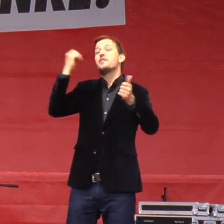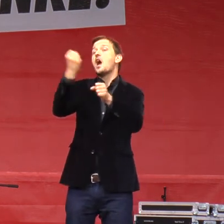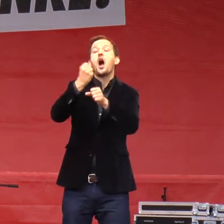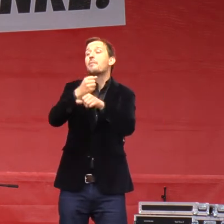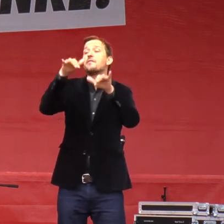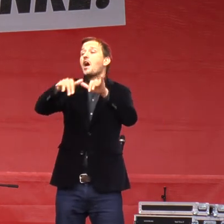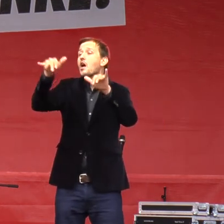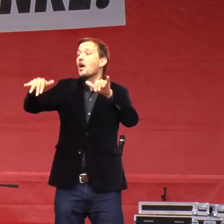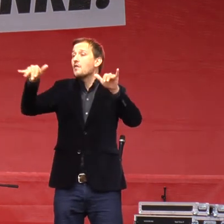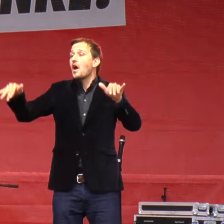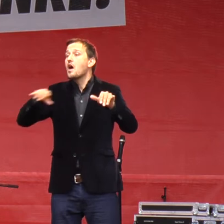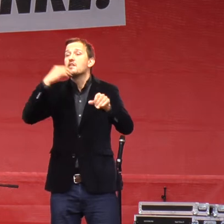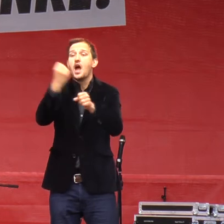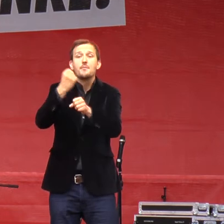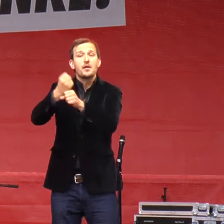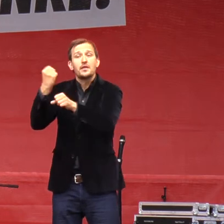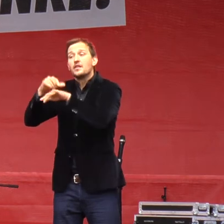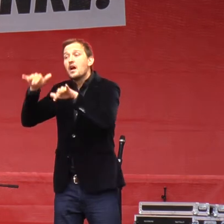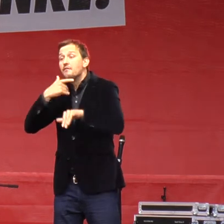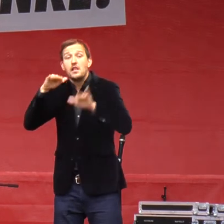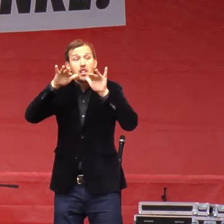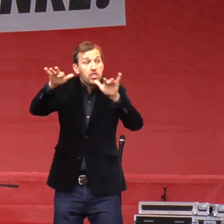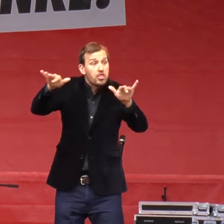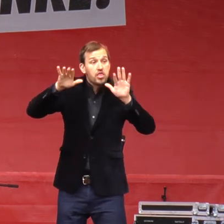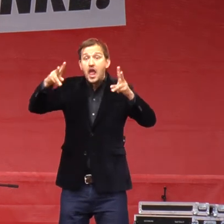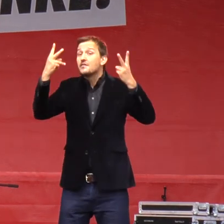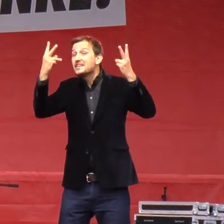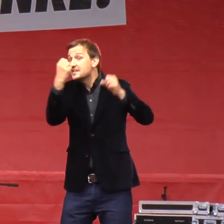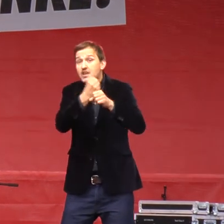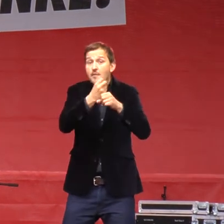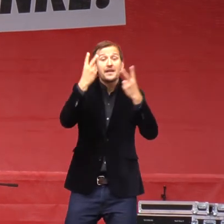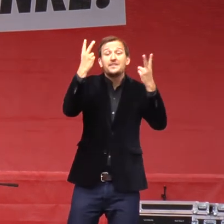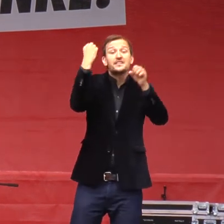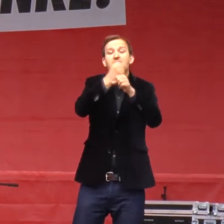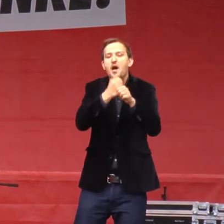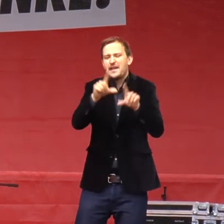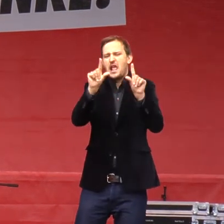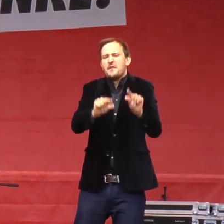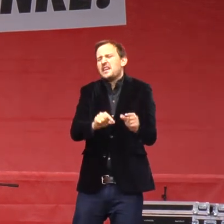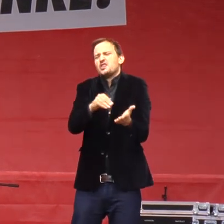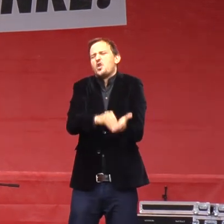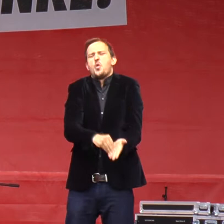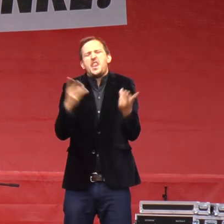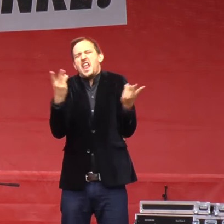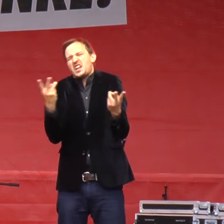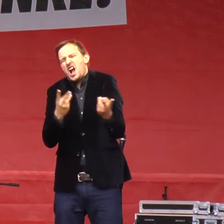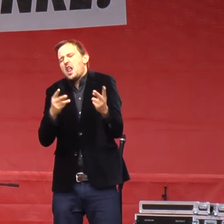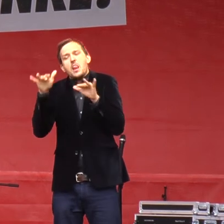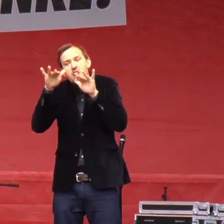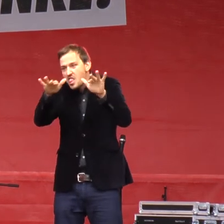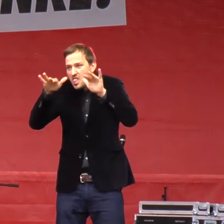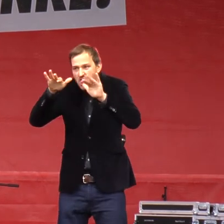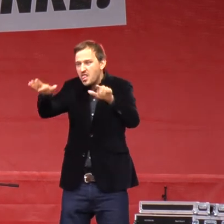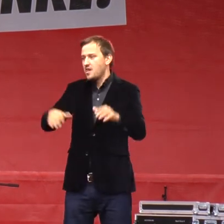gibt. Und sie wollen in die Köpfe reinbringen, Hauptsache Arbeit, egal wie sie bezahlt ist und wie gut oder schlecht sie